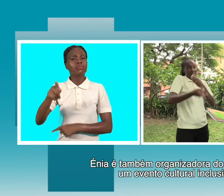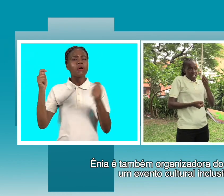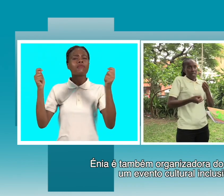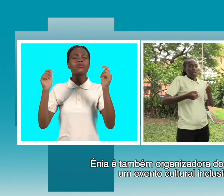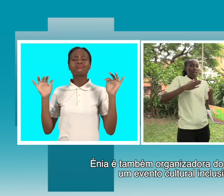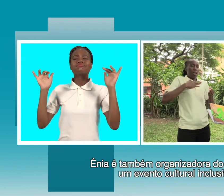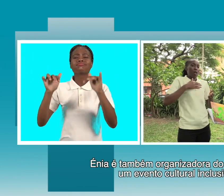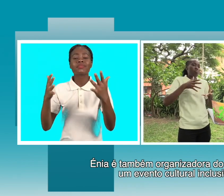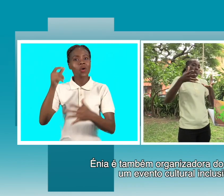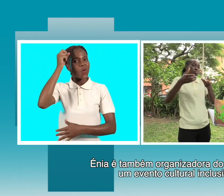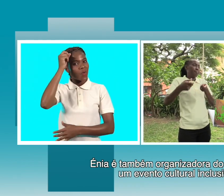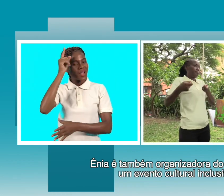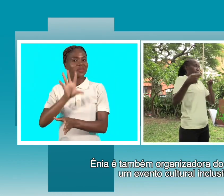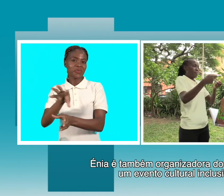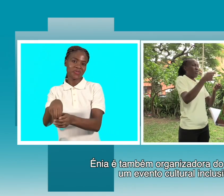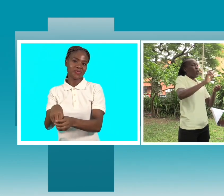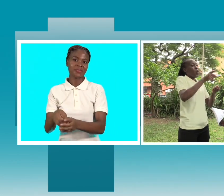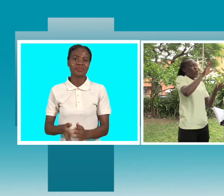Incluarte, um evento cultural inclusivo.